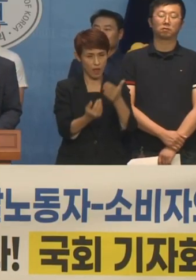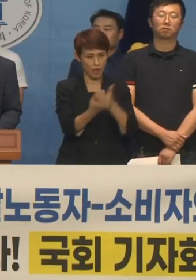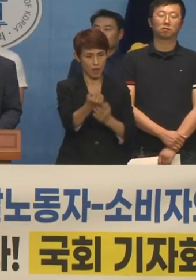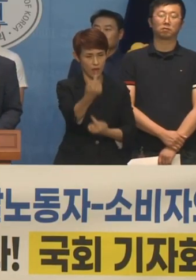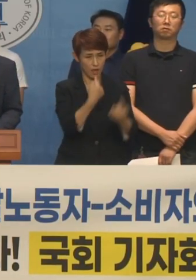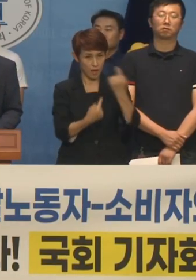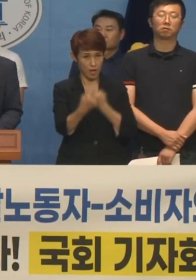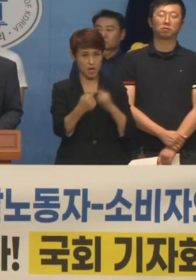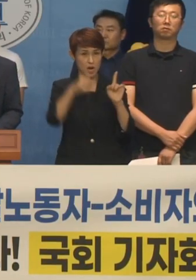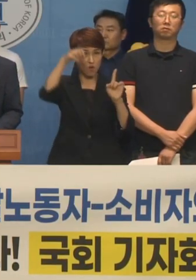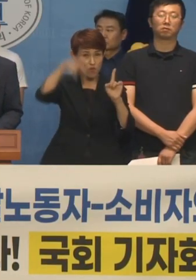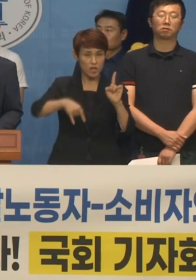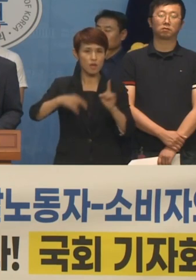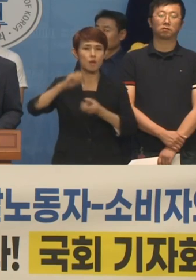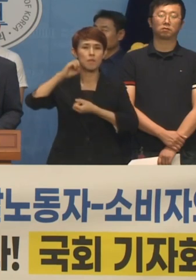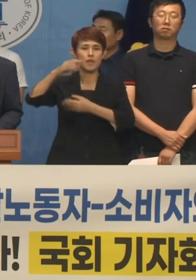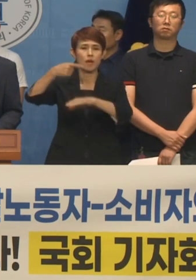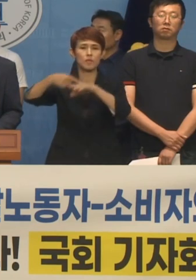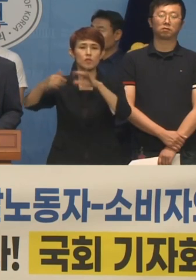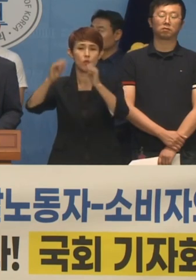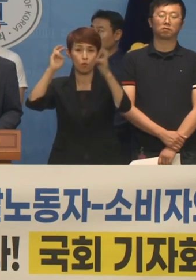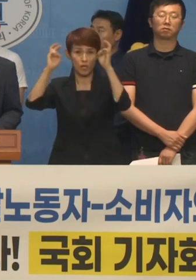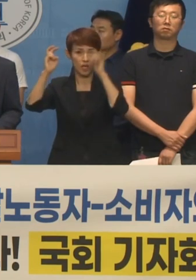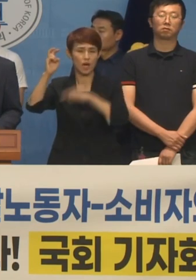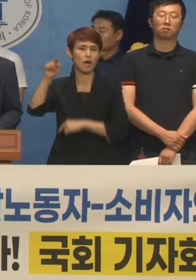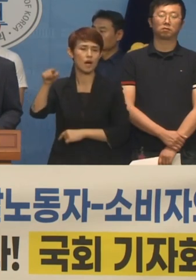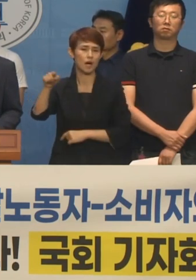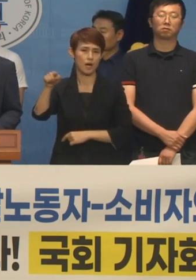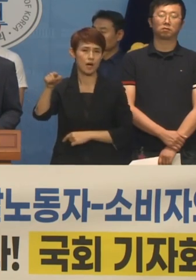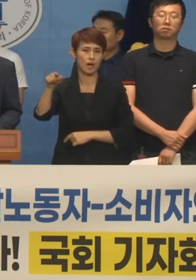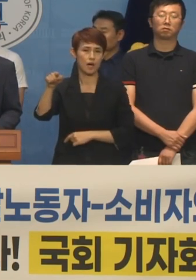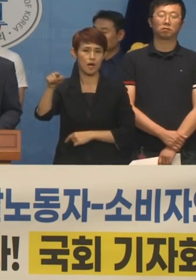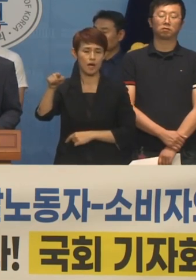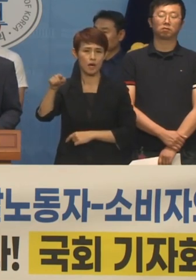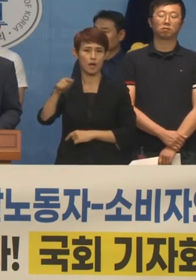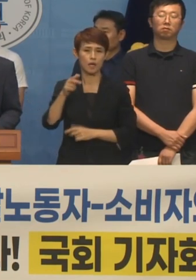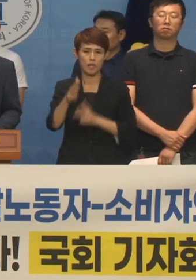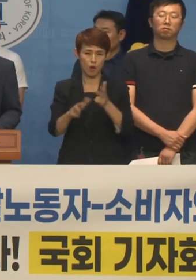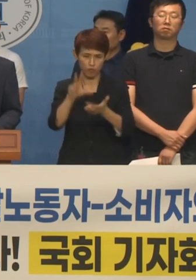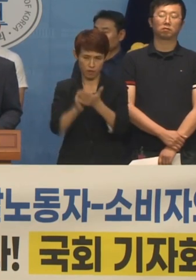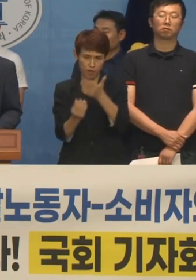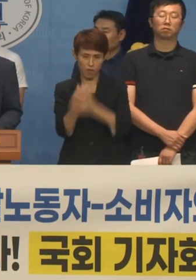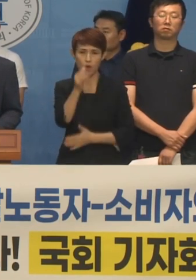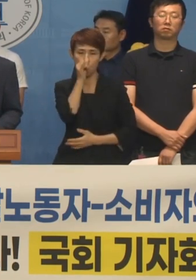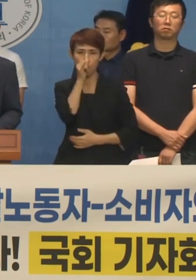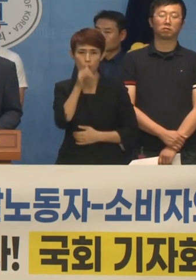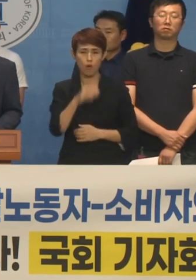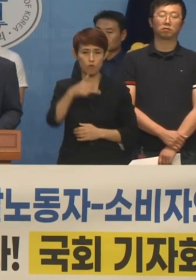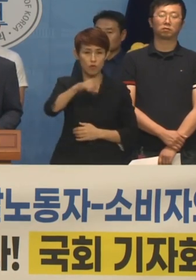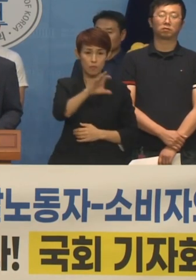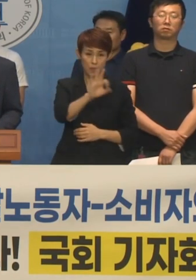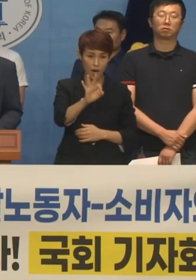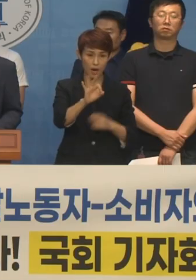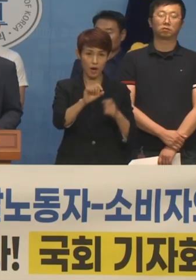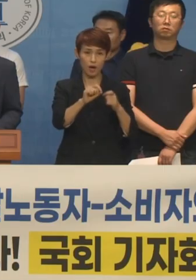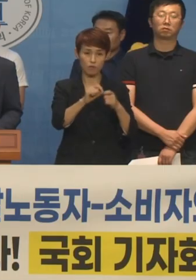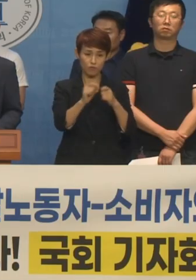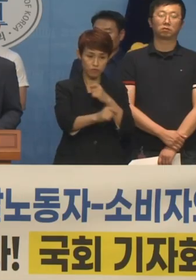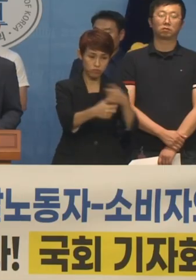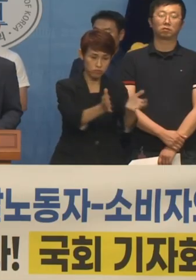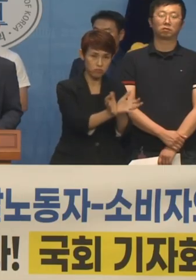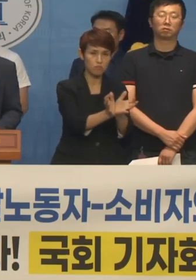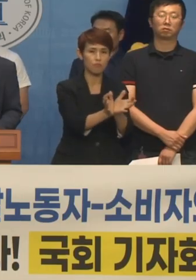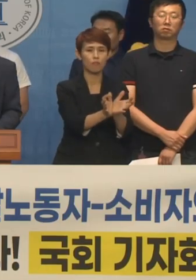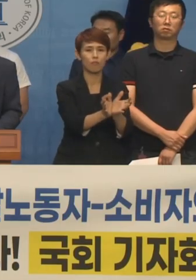기업은 배달의 민족 운영사인 우아한 청년들입니다. 쿠팡이츠의 중간 대리점으로 물량의